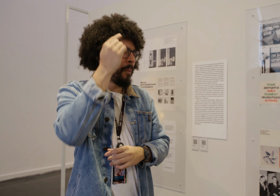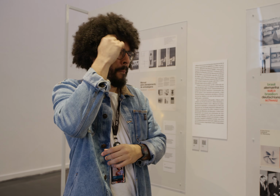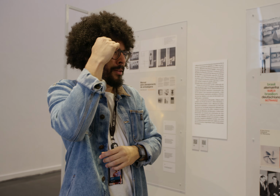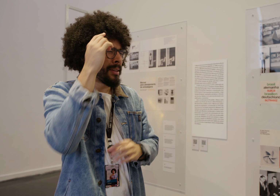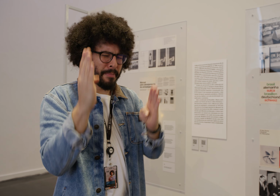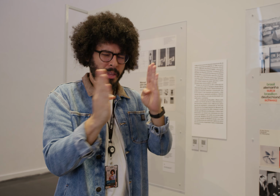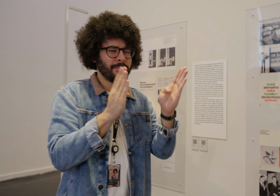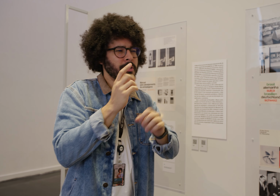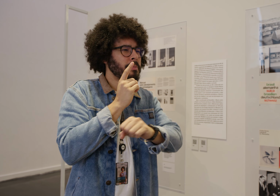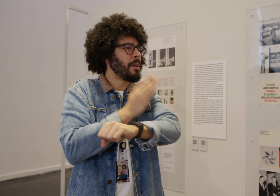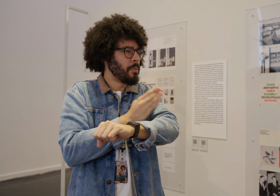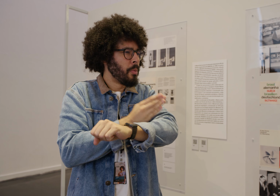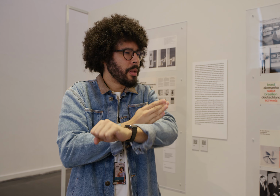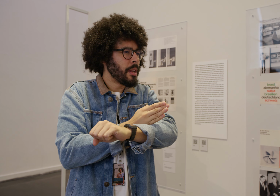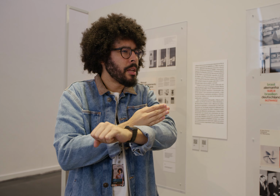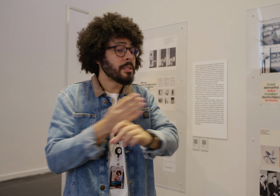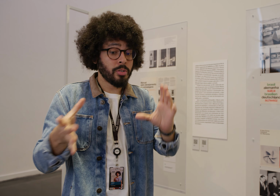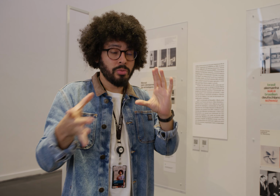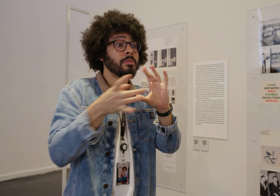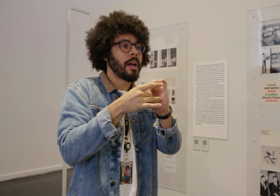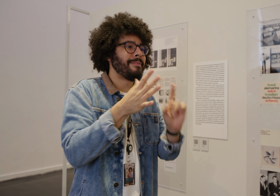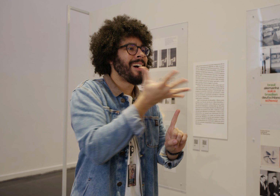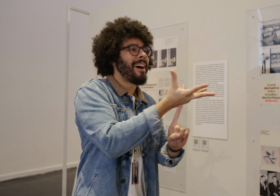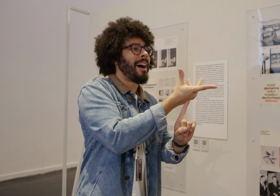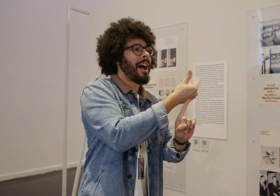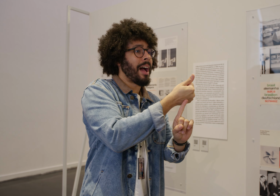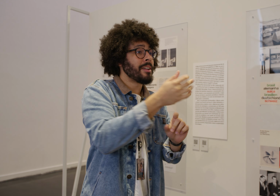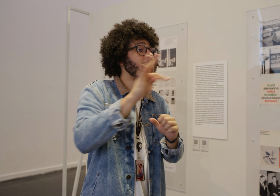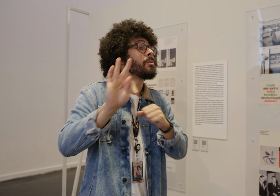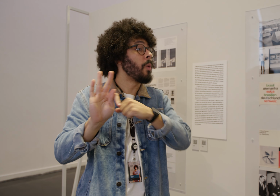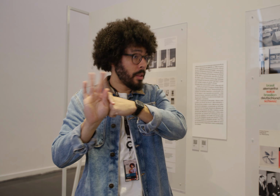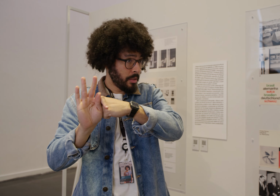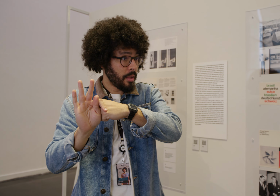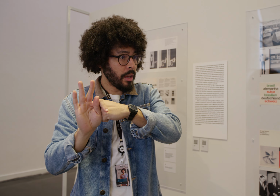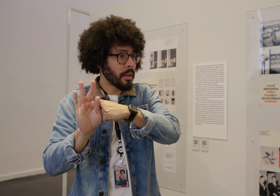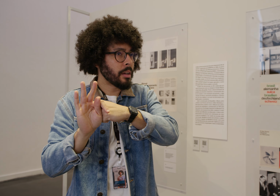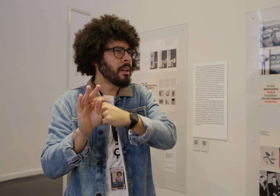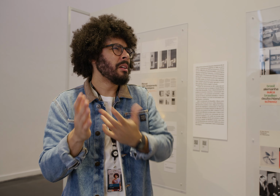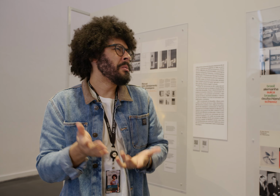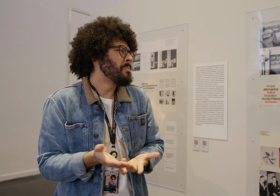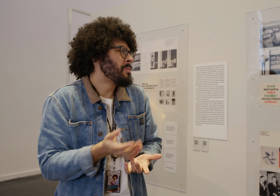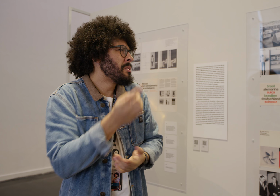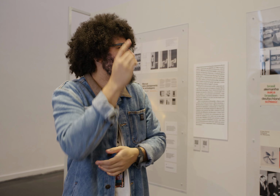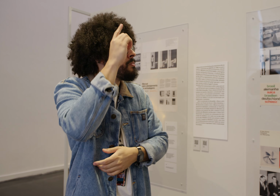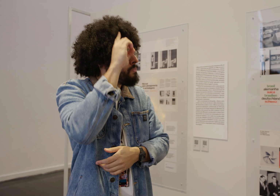produção técnica. Então, objetos cotidianos vão estar mais do que nunca relacionados ao que a gente entende como objeto de arte.